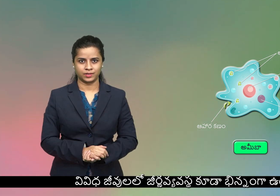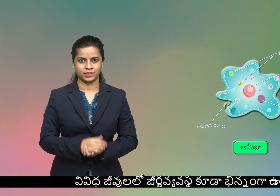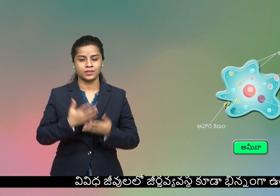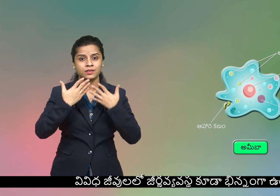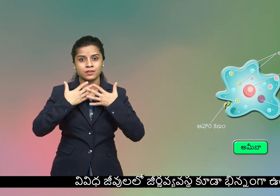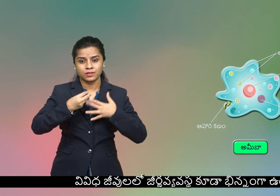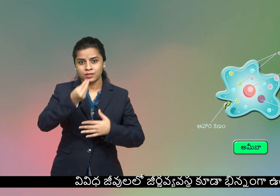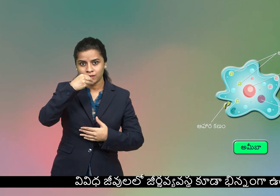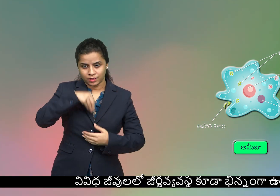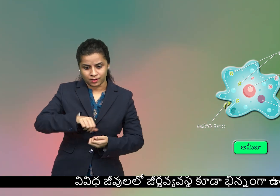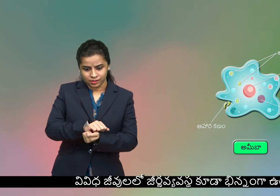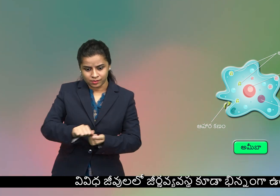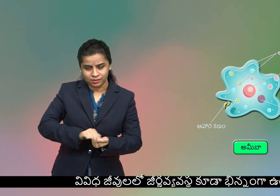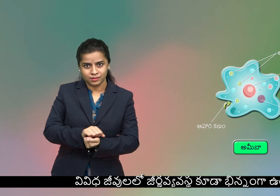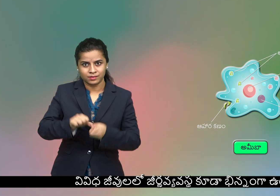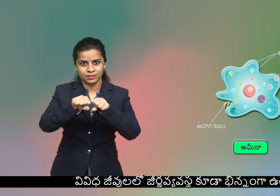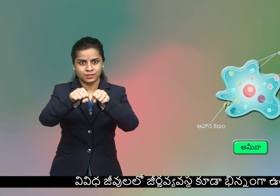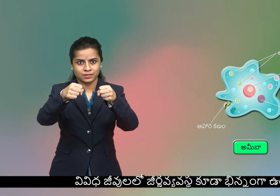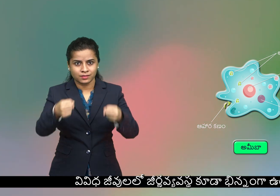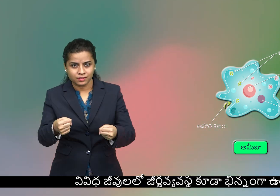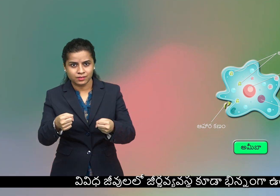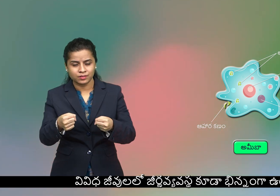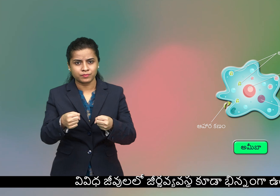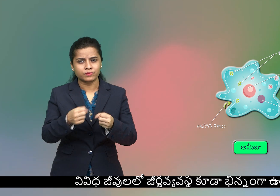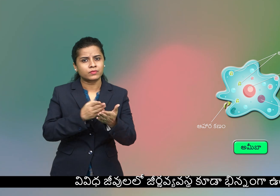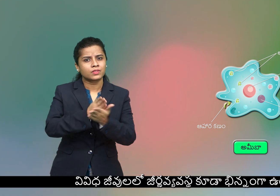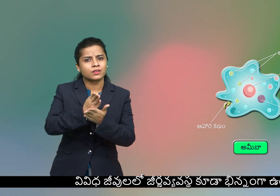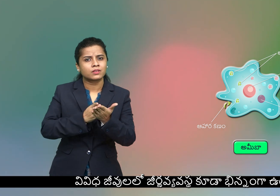వివిధ జీవులలో జీర్ణ వ్యవస్థ కూడా భిన్నంగా ఉంటుంది.